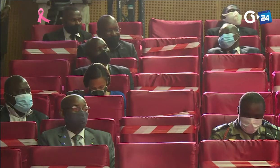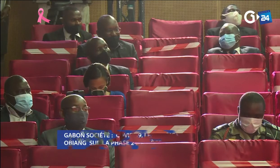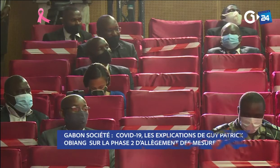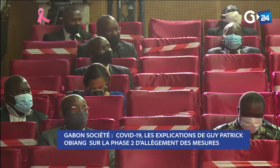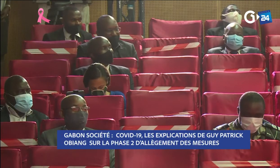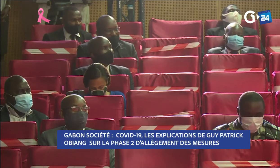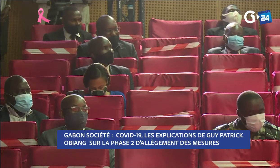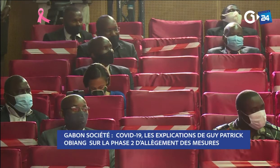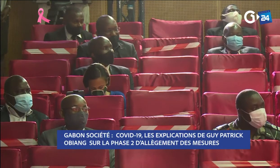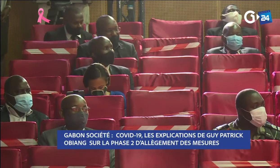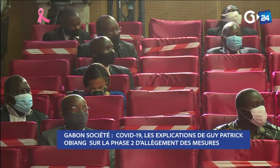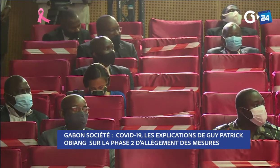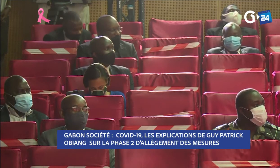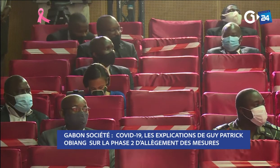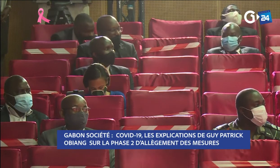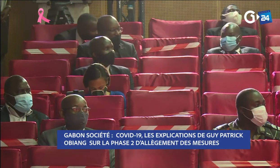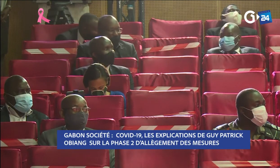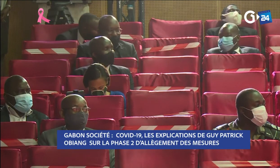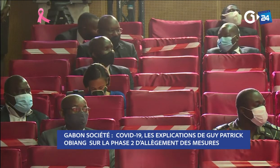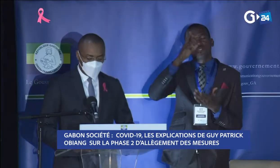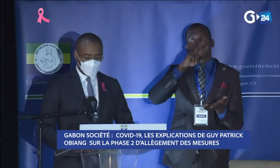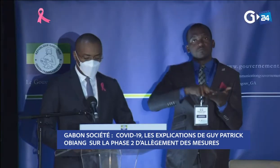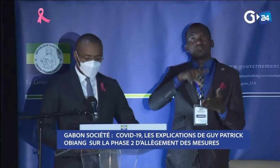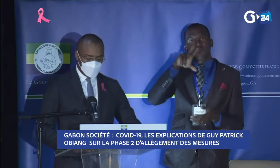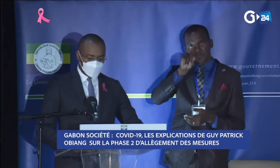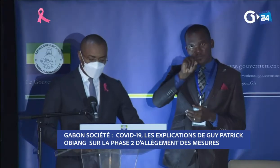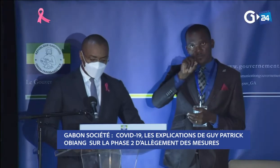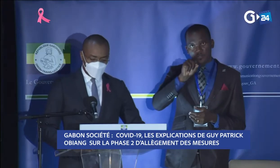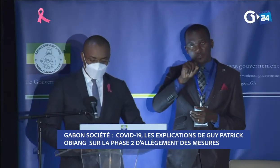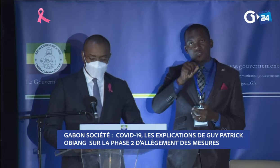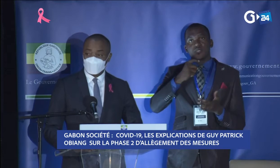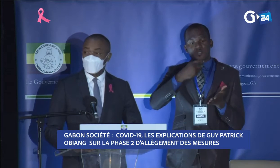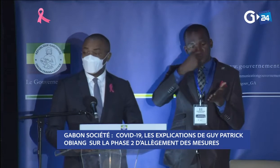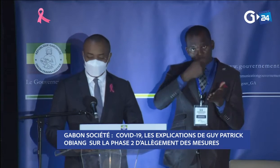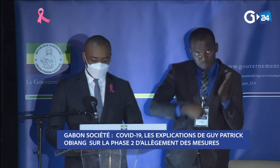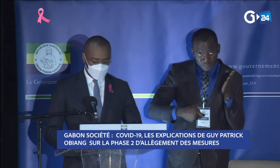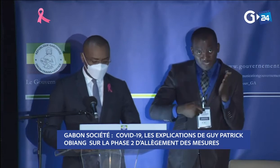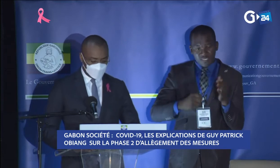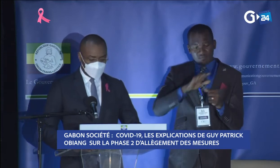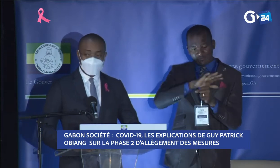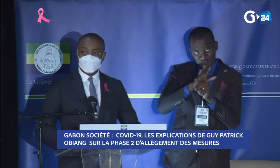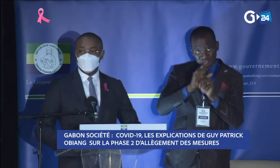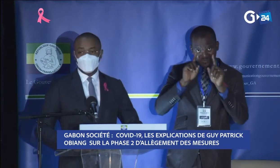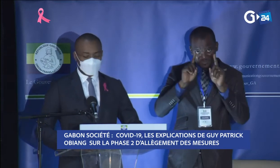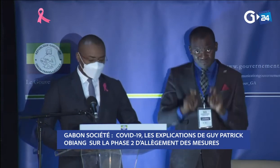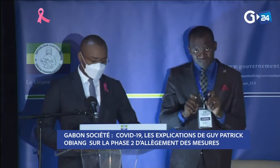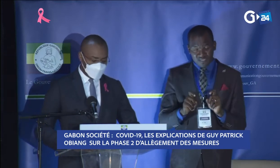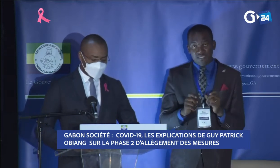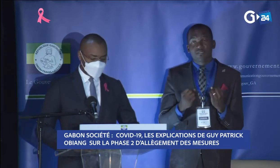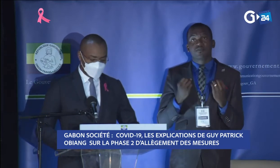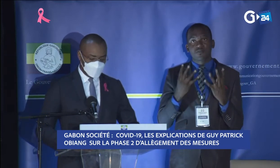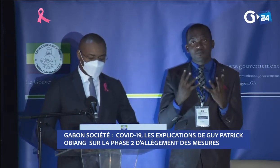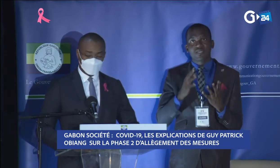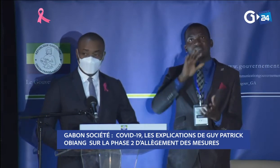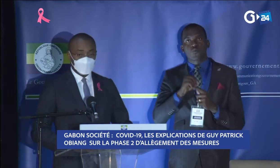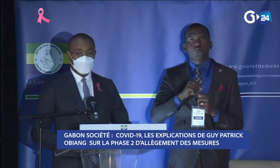À compter du 30 octobre 2020, le prix du test PCR de la COVID-19 est-il fixé à